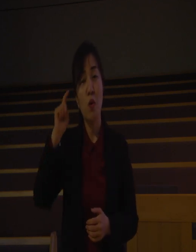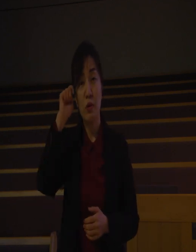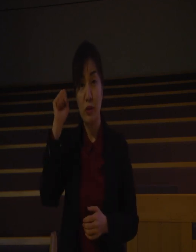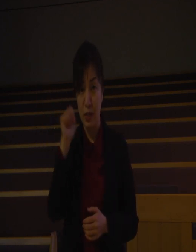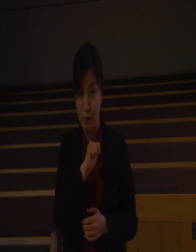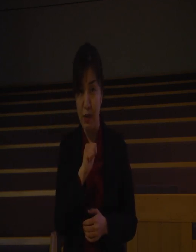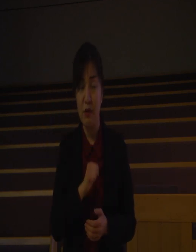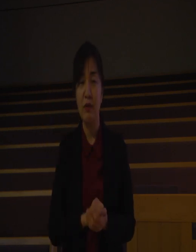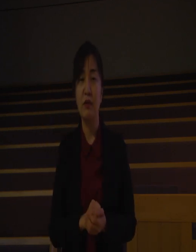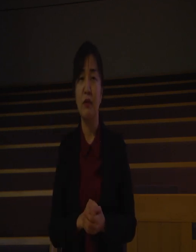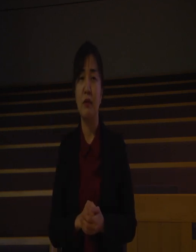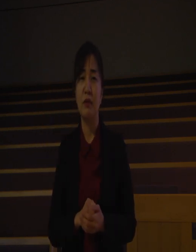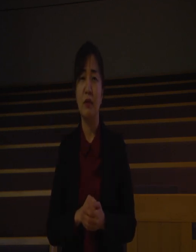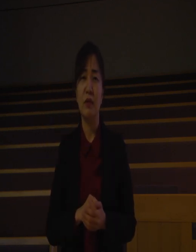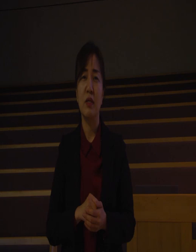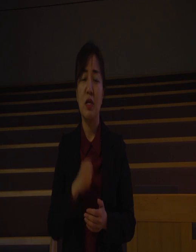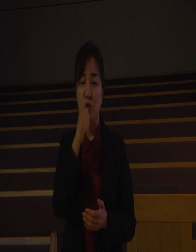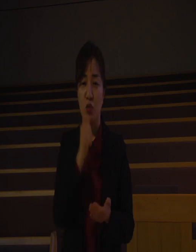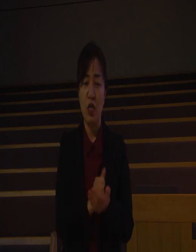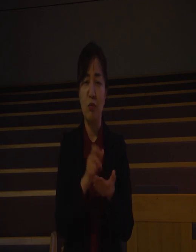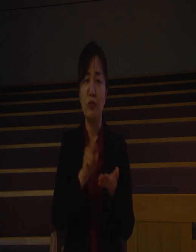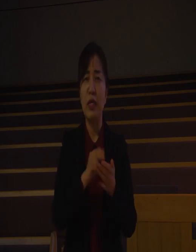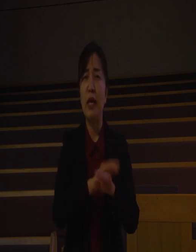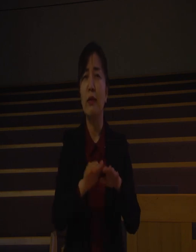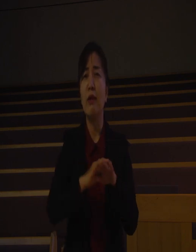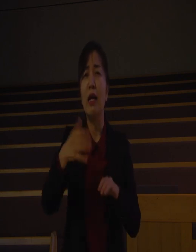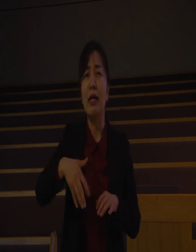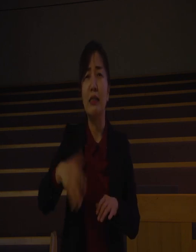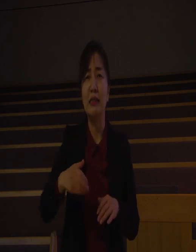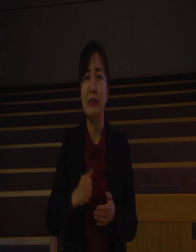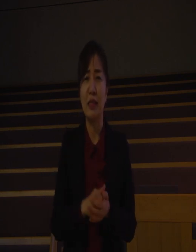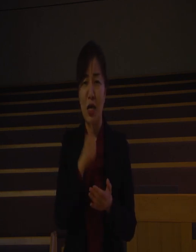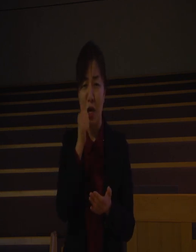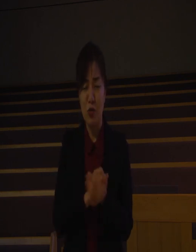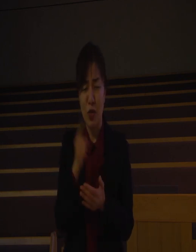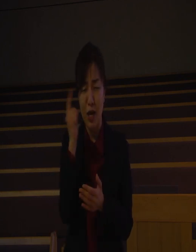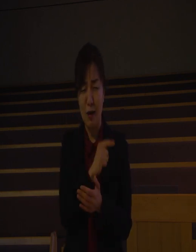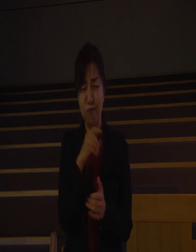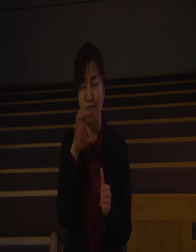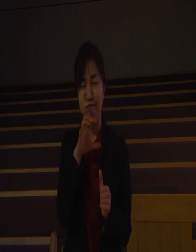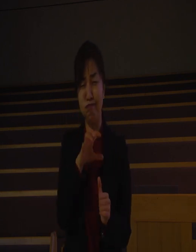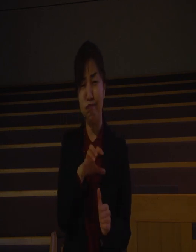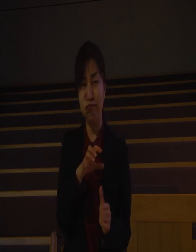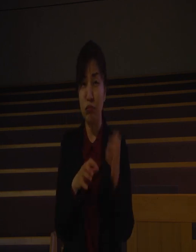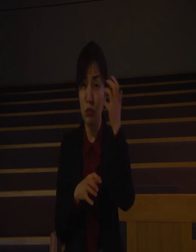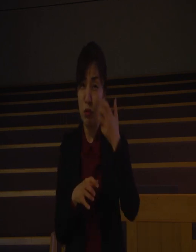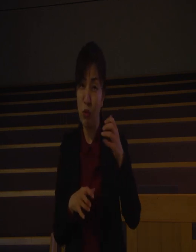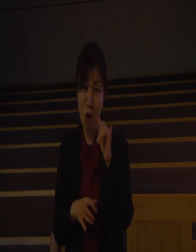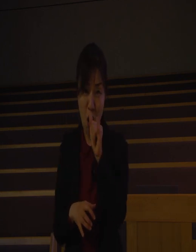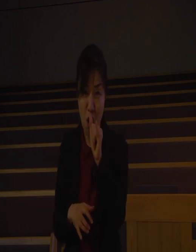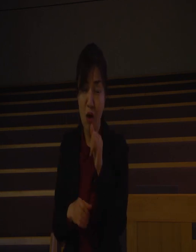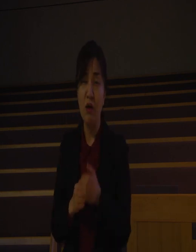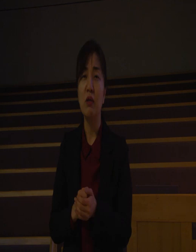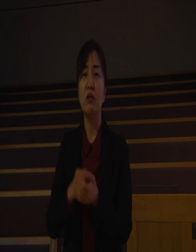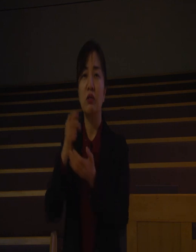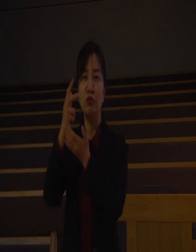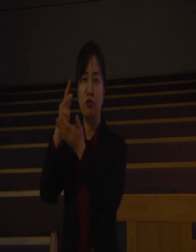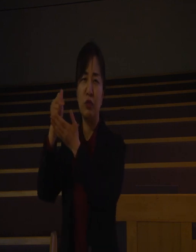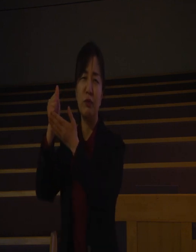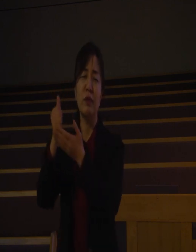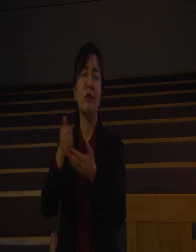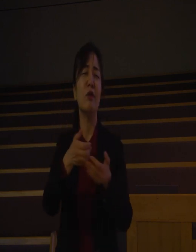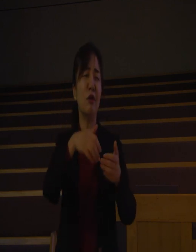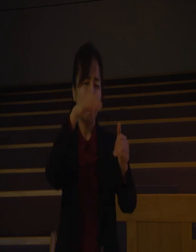새벽에 아직도 우리의 죄의 문제를 해결하지 못함 속에 여전히 죄악 가운데 묶여있는 영혼들이 있습니까? 주께서 이